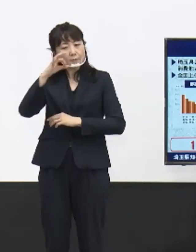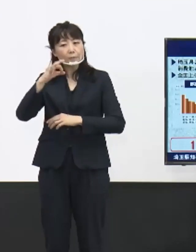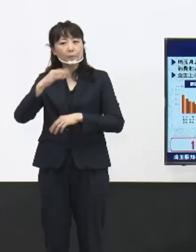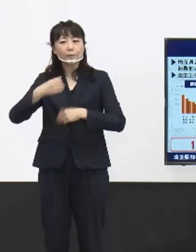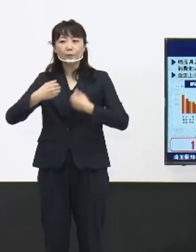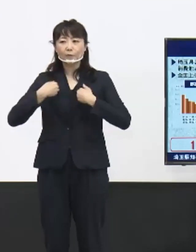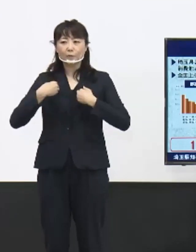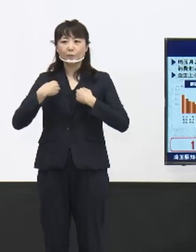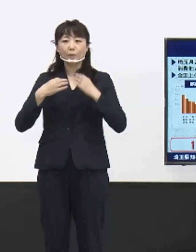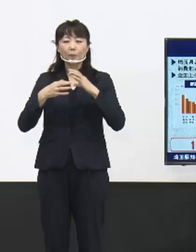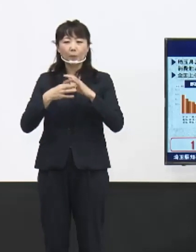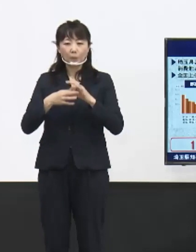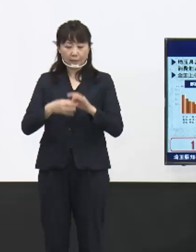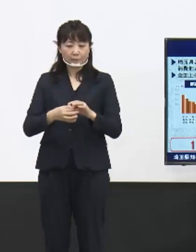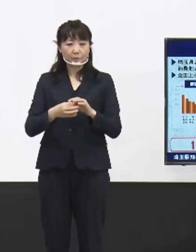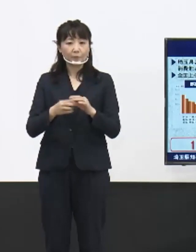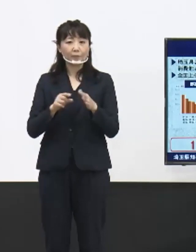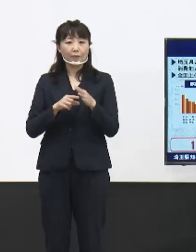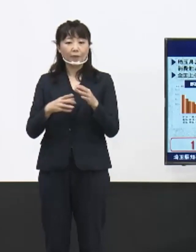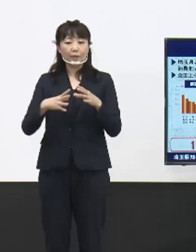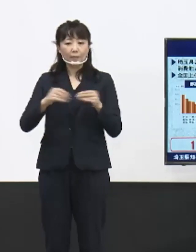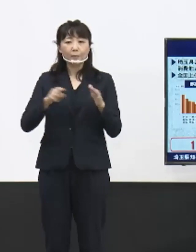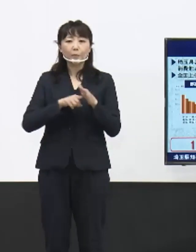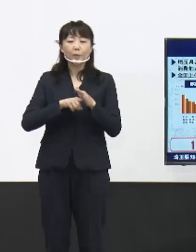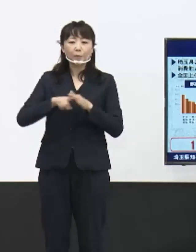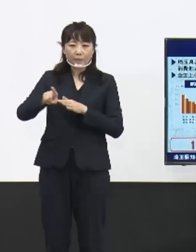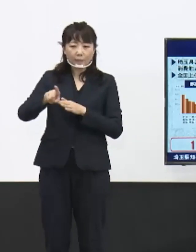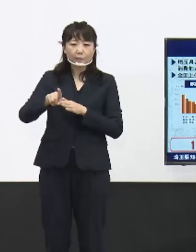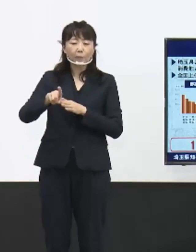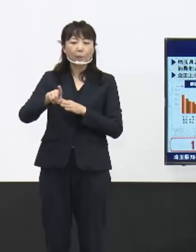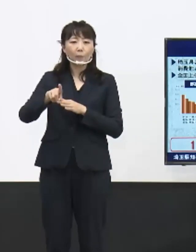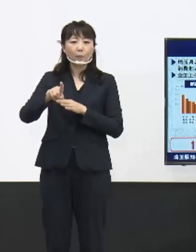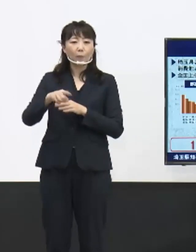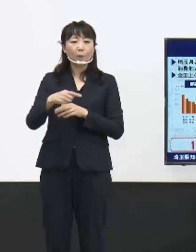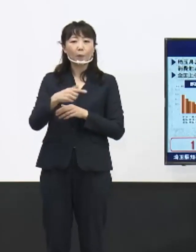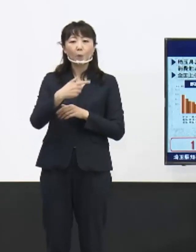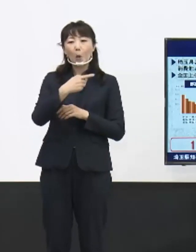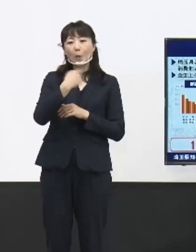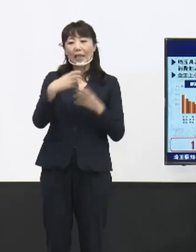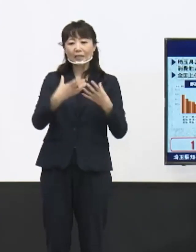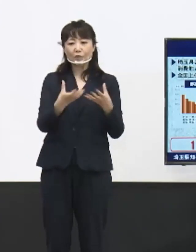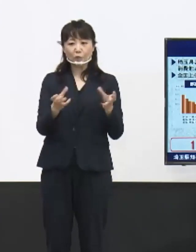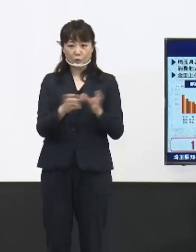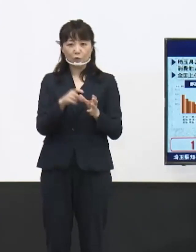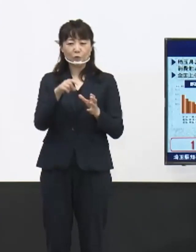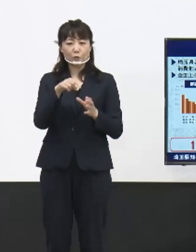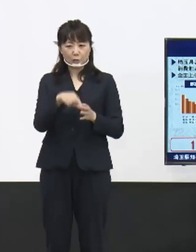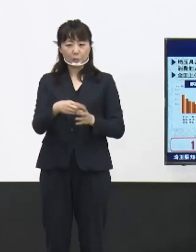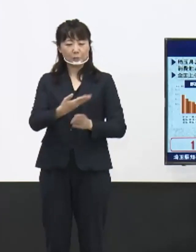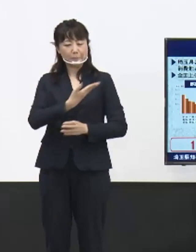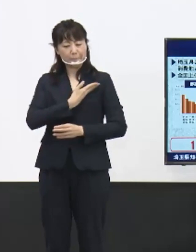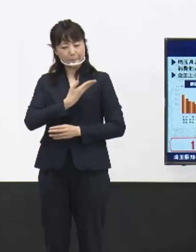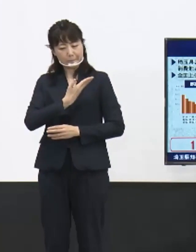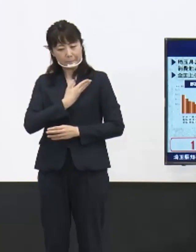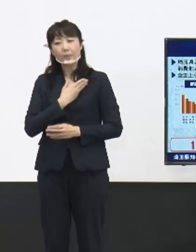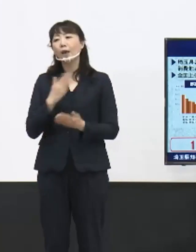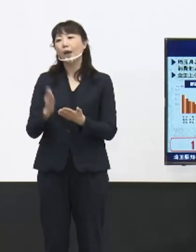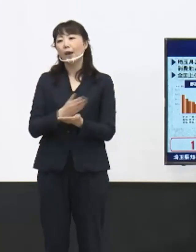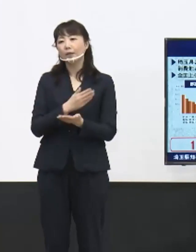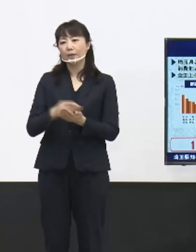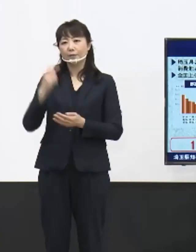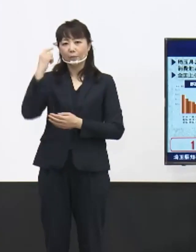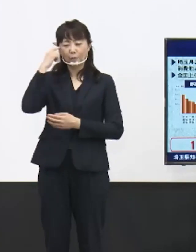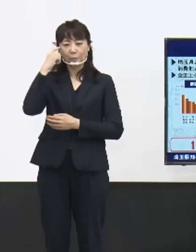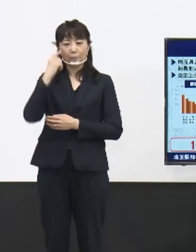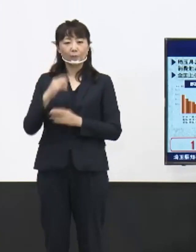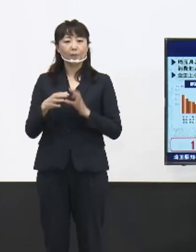日本代表も、浦和レッズにとっても、これはもう背に腹は変えられないところだということだと我々は思いますので、今回